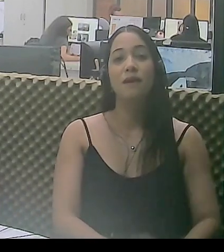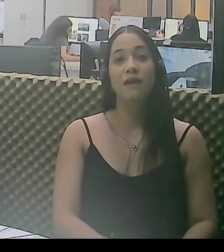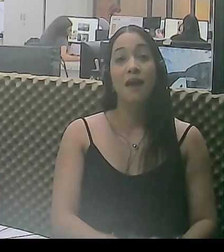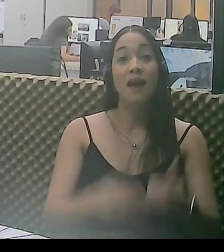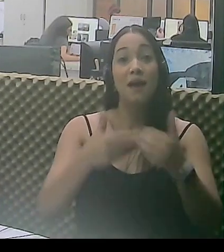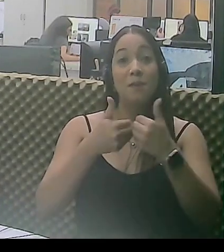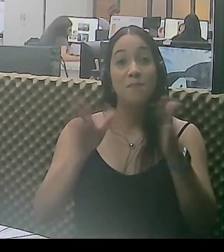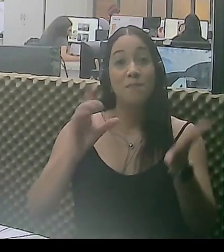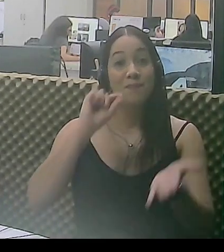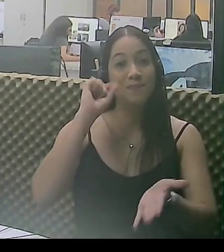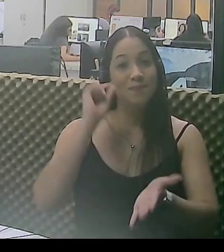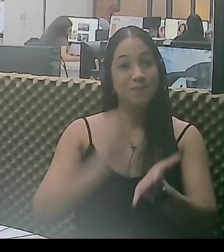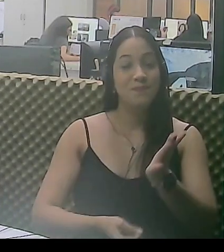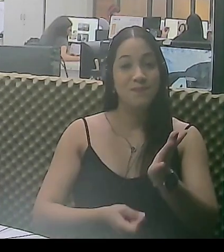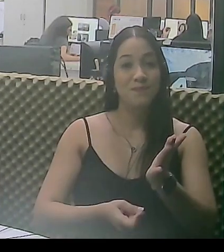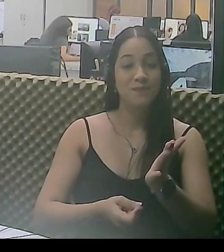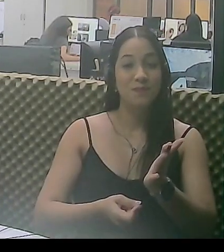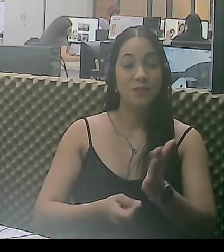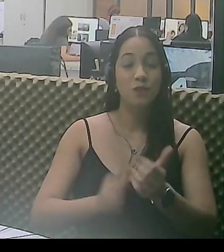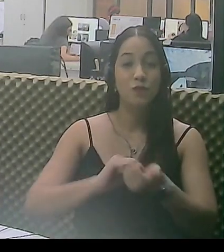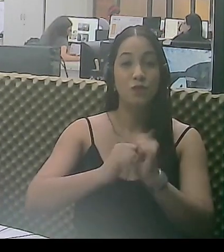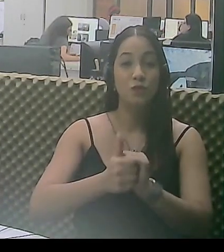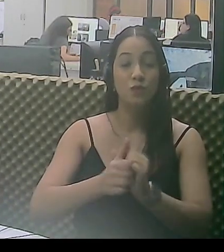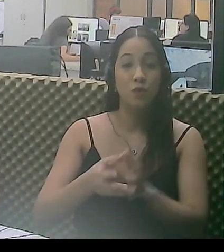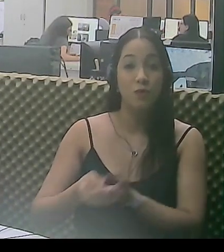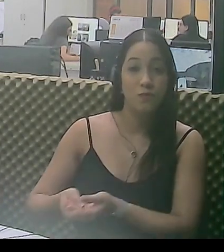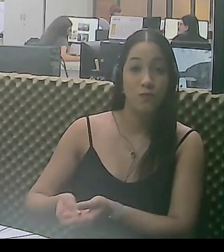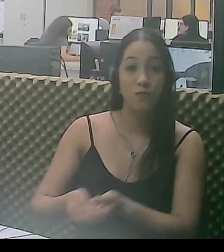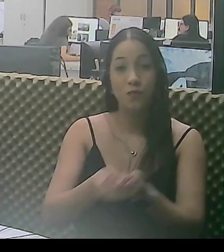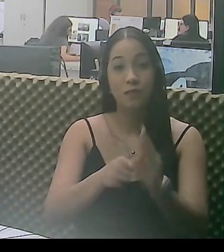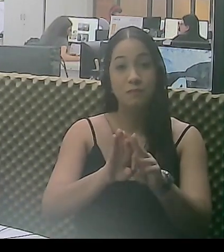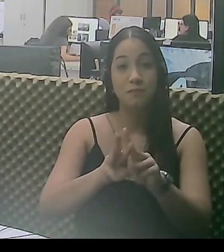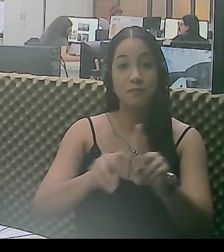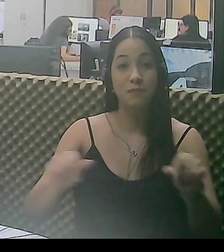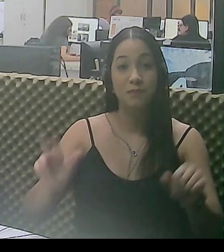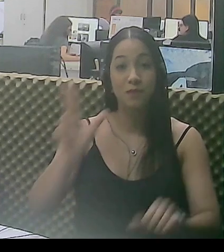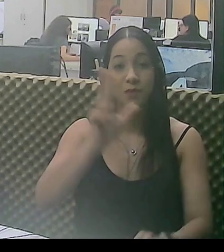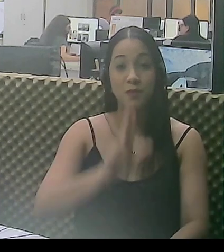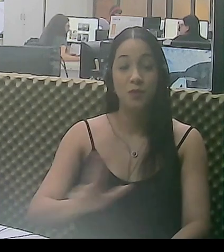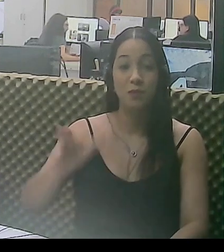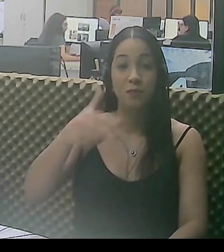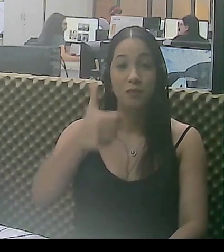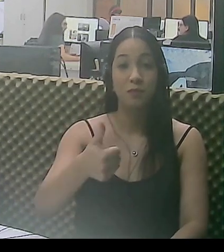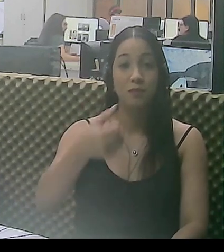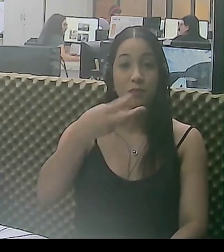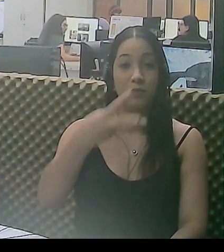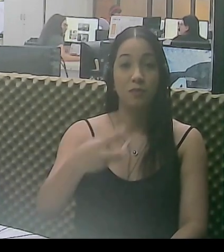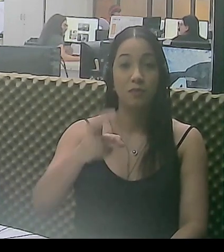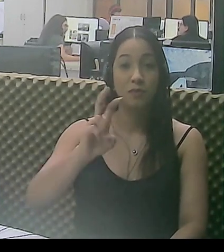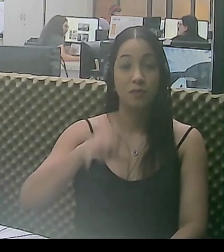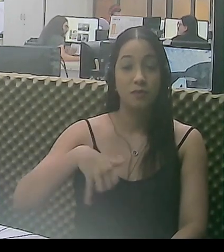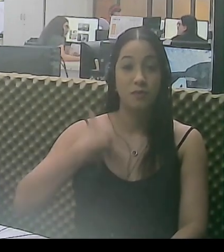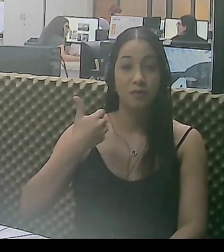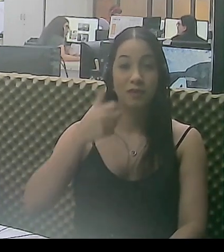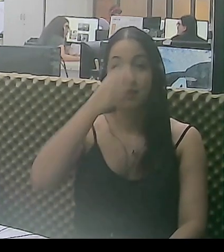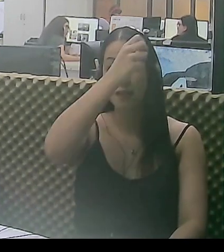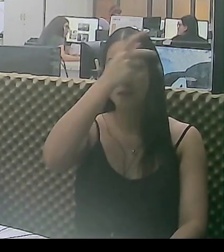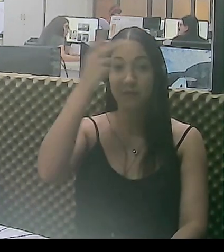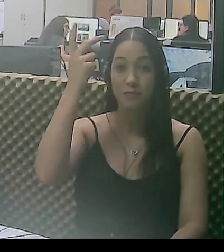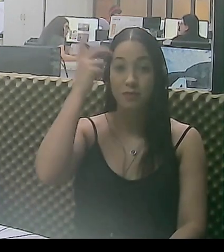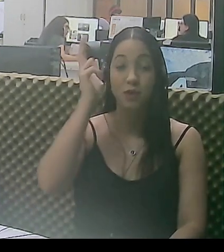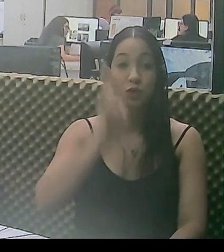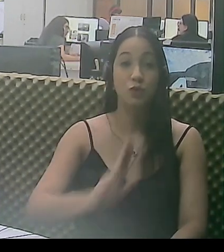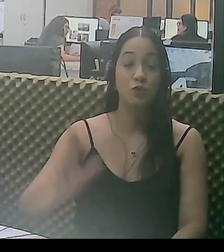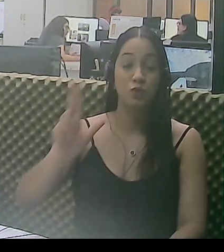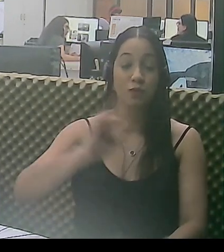estão abertas as inscrições para o torneio de vôlei de praia Uberlândia 135 anos a competição organizada pela prefeitura por